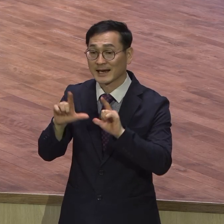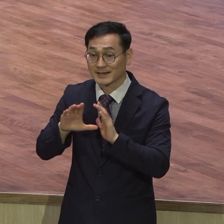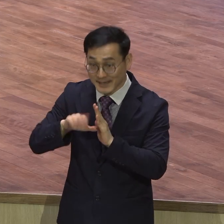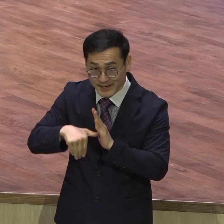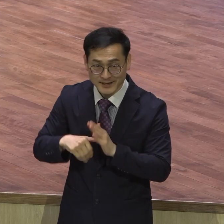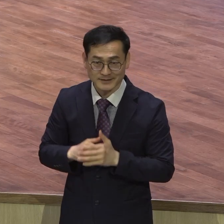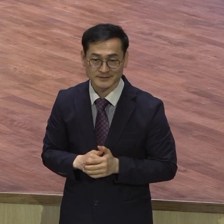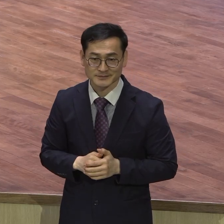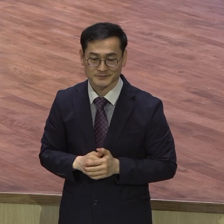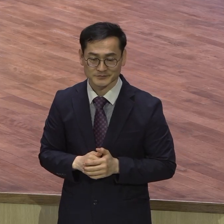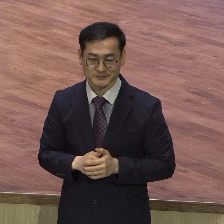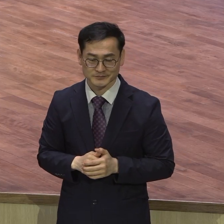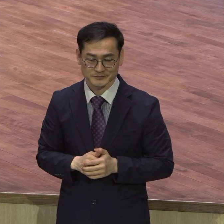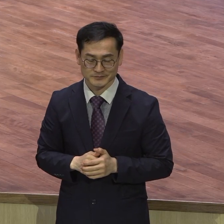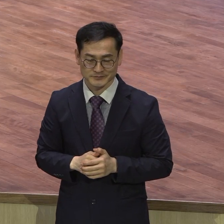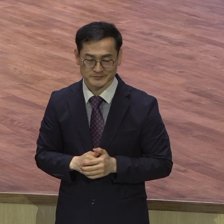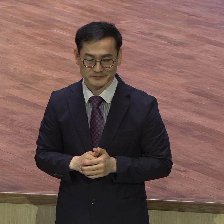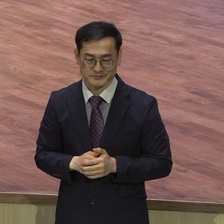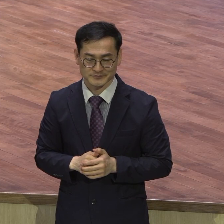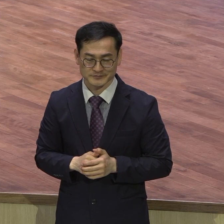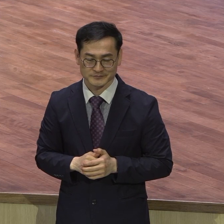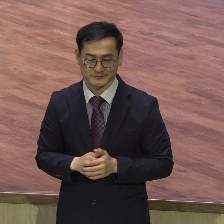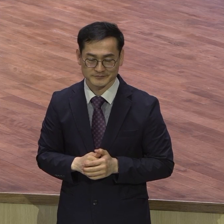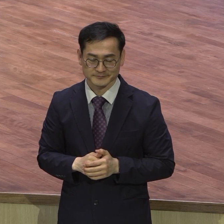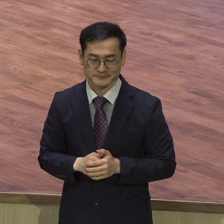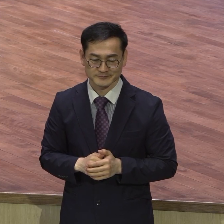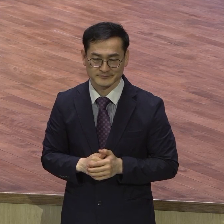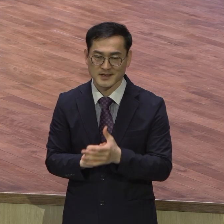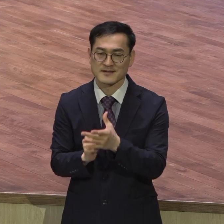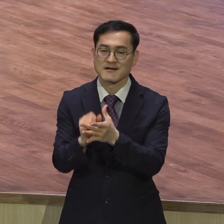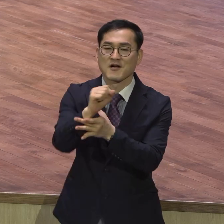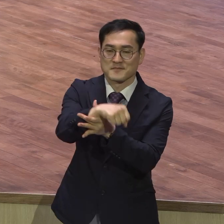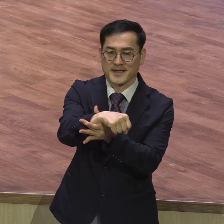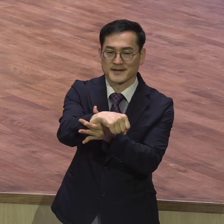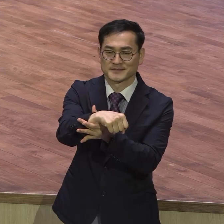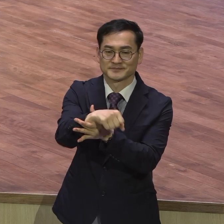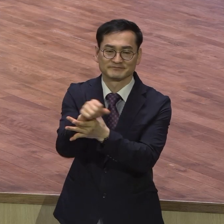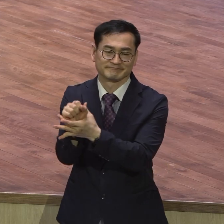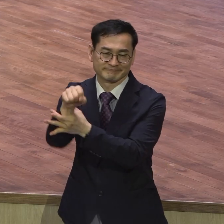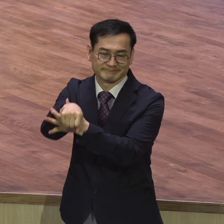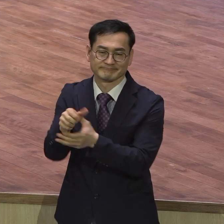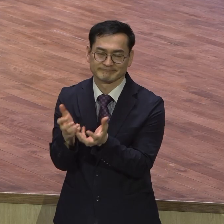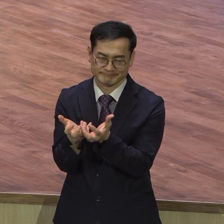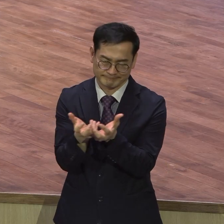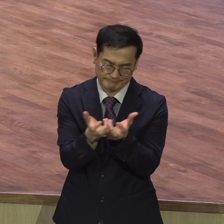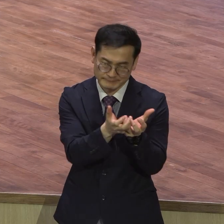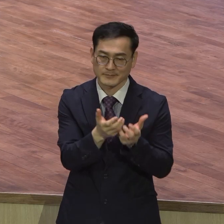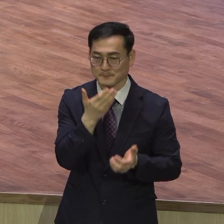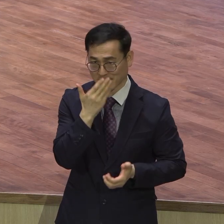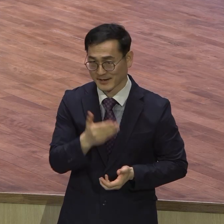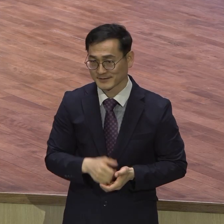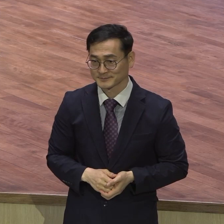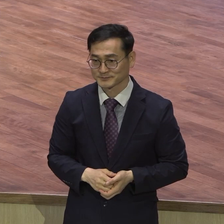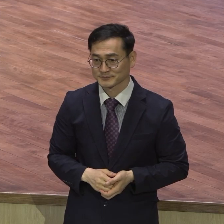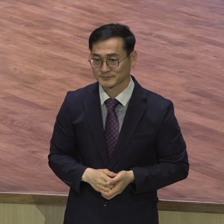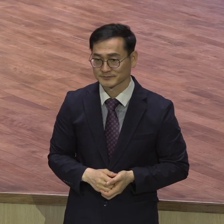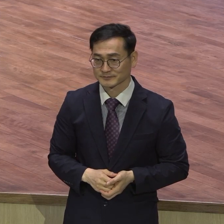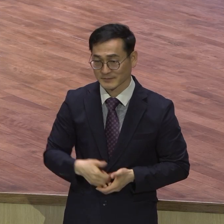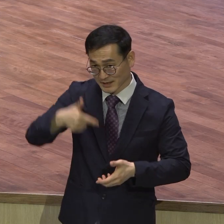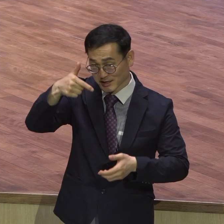속에서 열매가 맺혀요. 실제적인 열매가 맺힌다. 구약시대를 보면요. 이